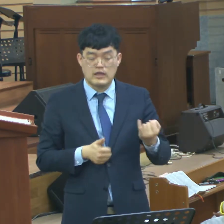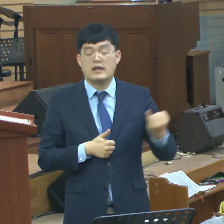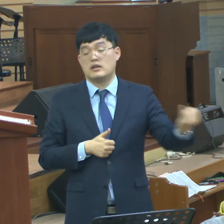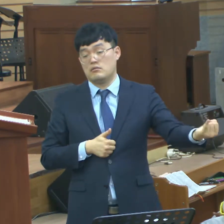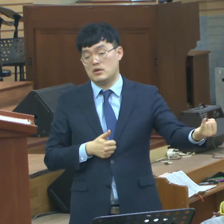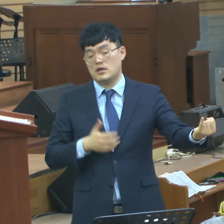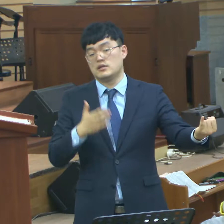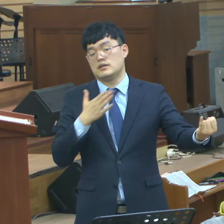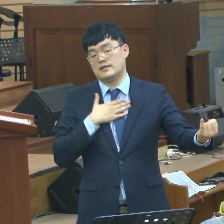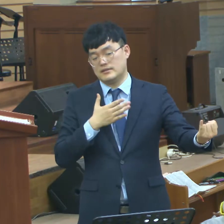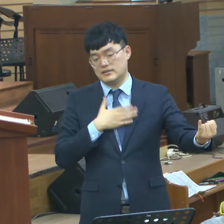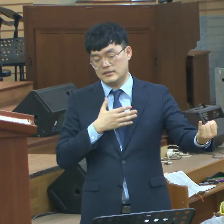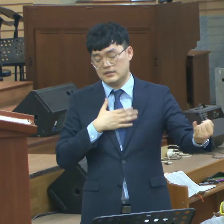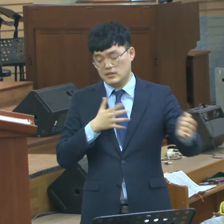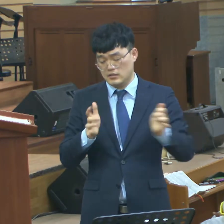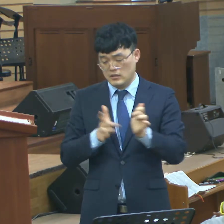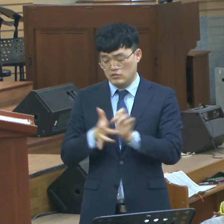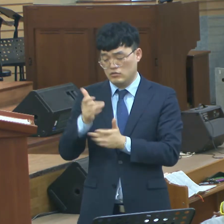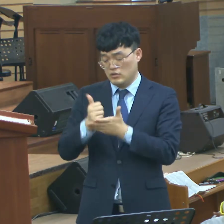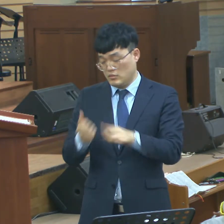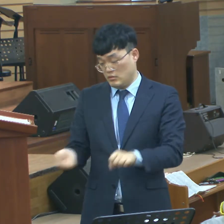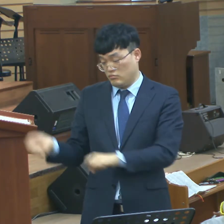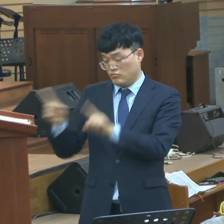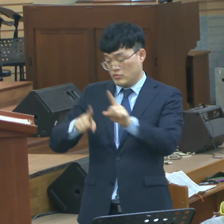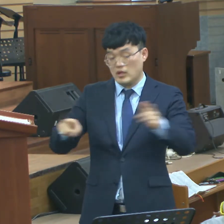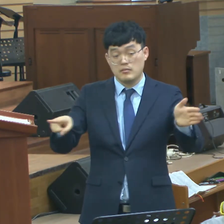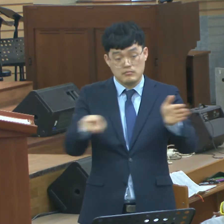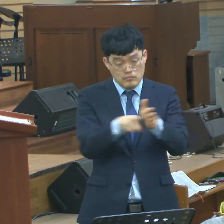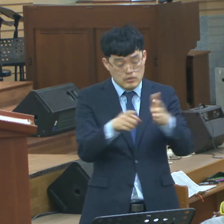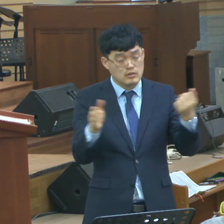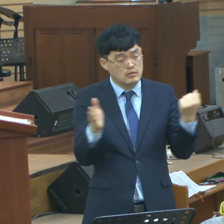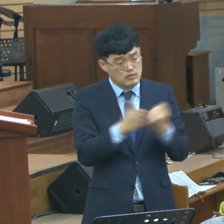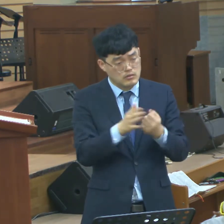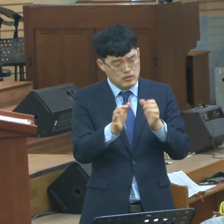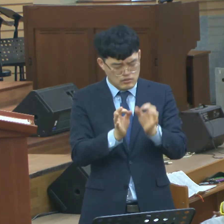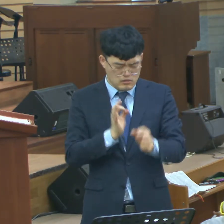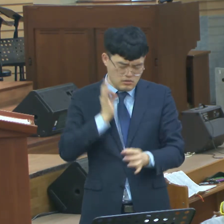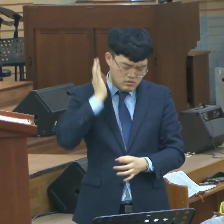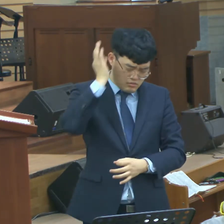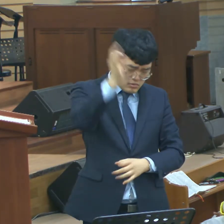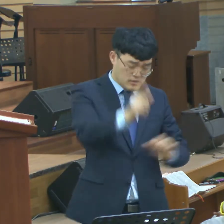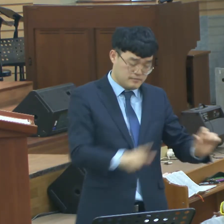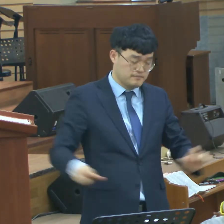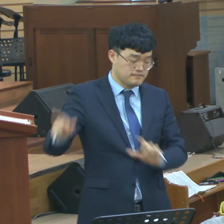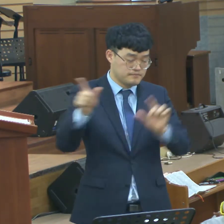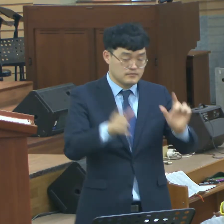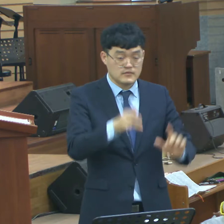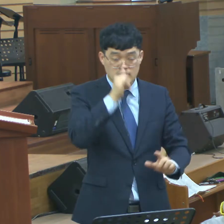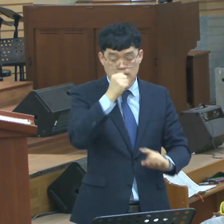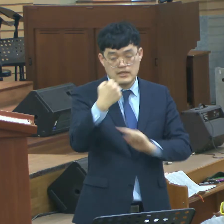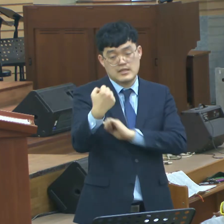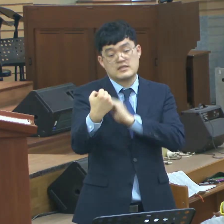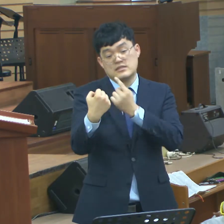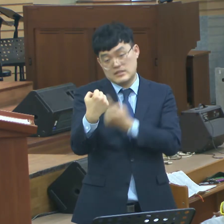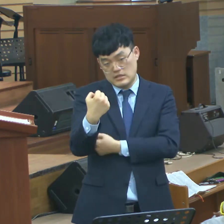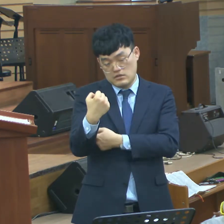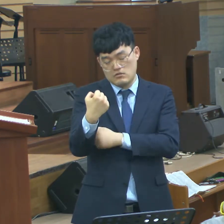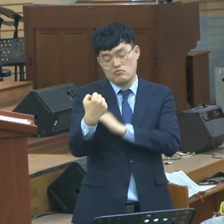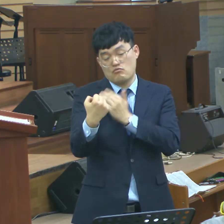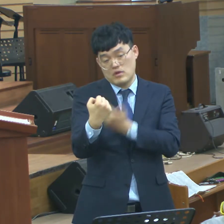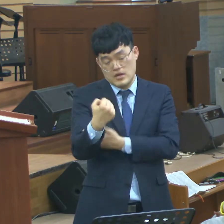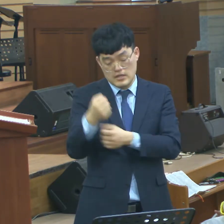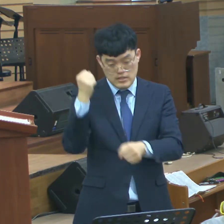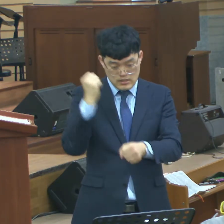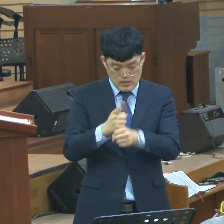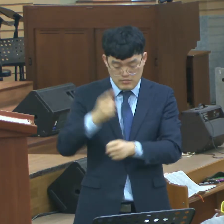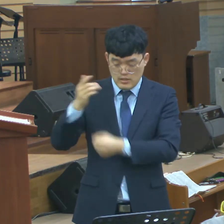나는 예수님의 부활을 믿기 때문에 영원히 살 수 있는 자격과 권리를 이미